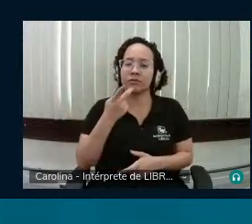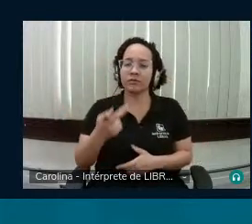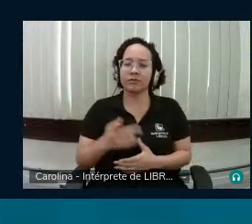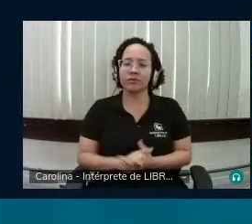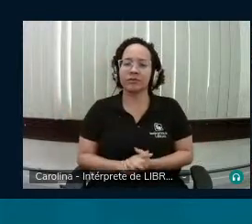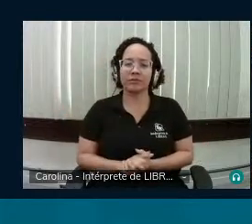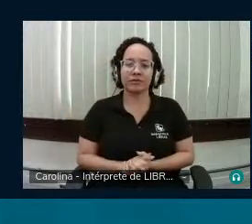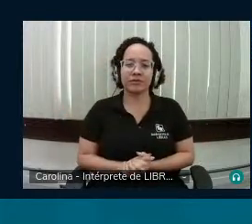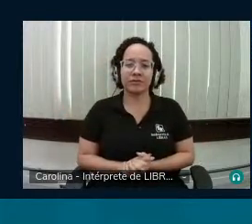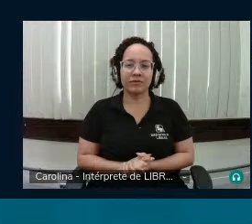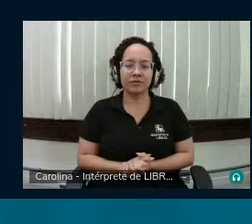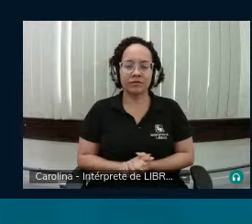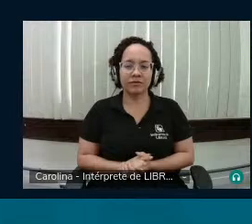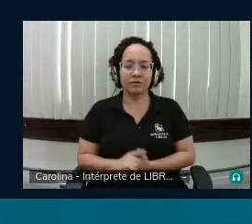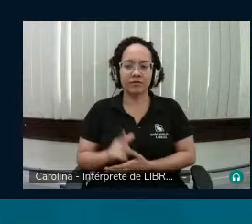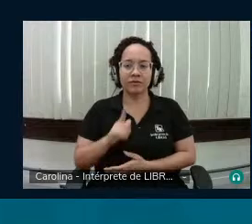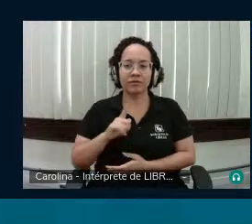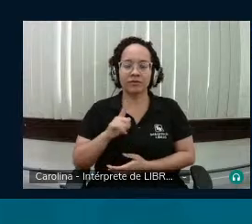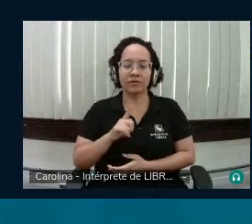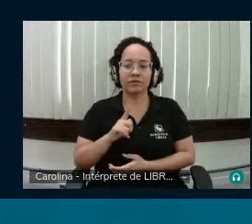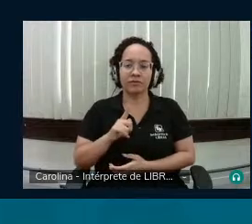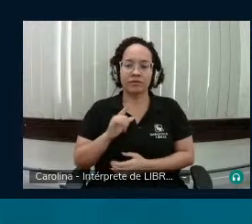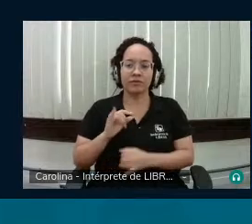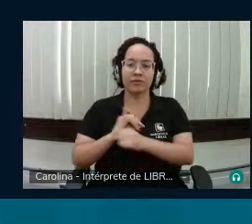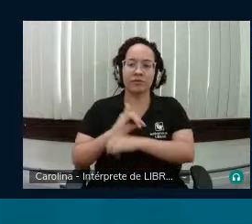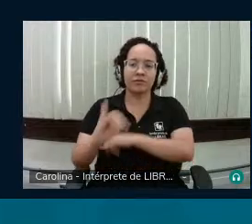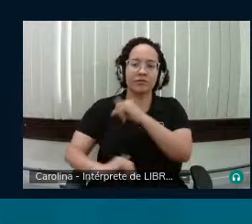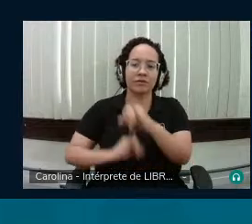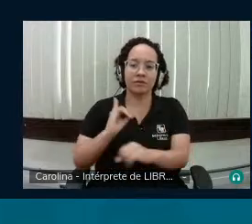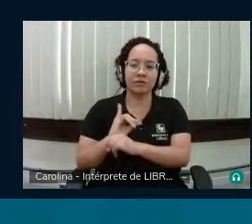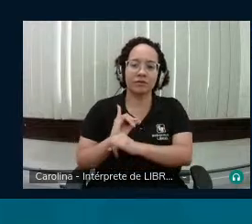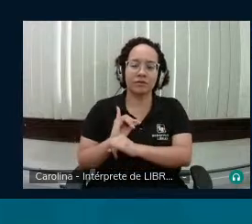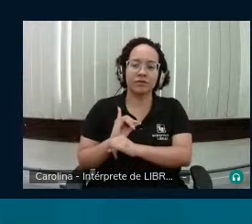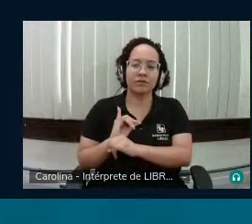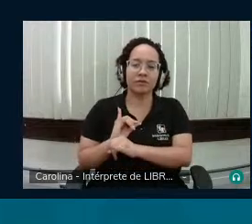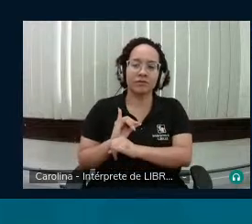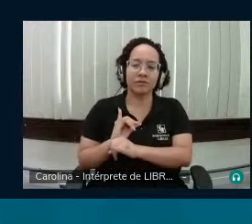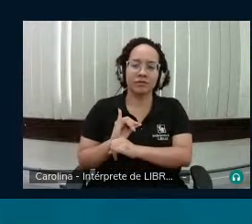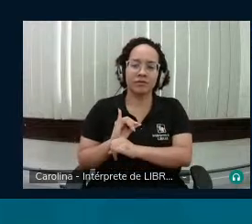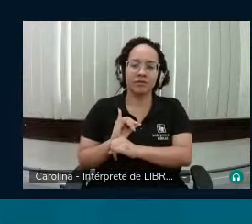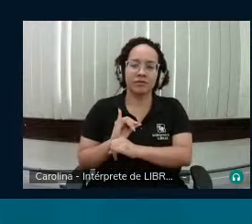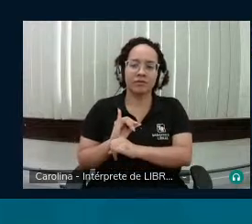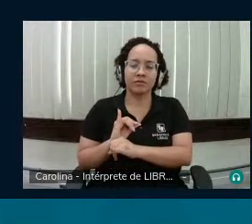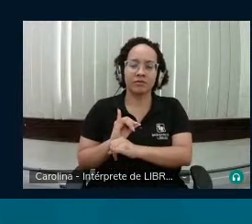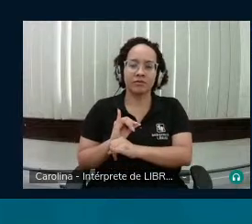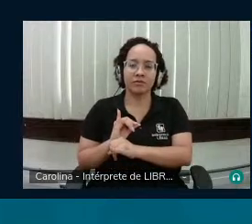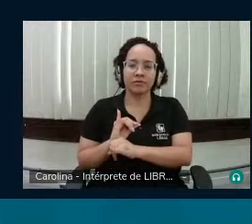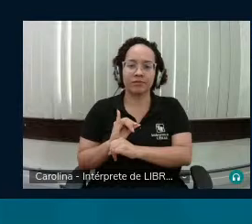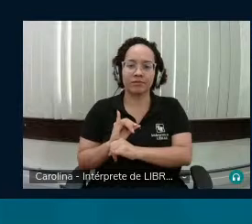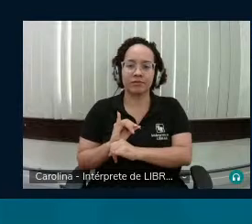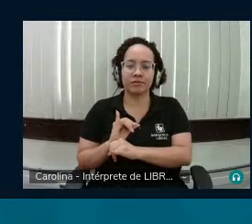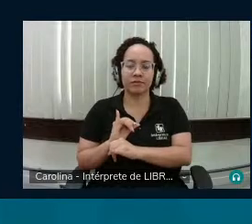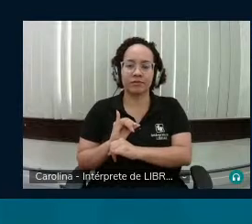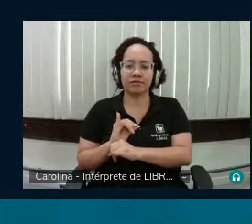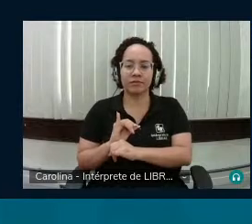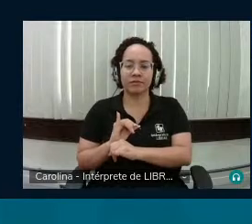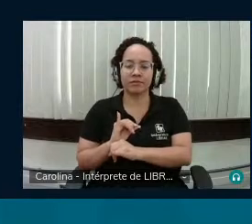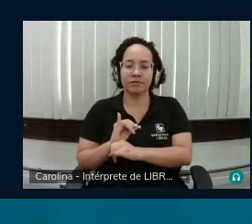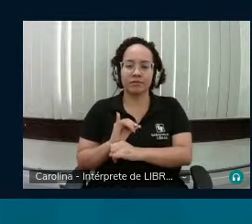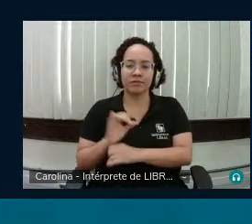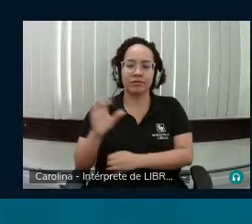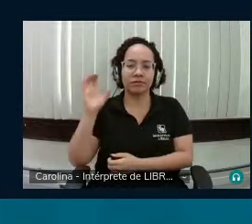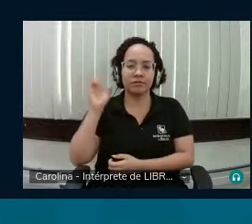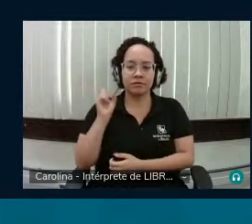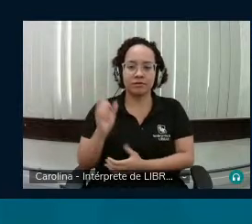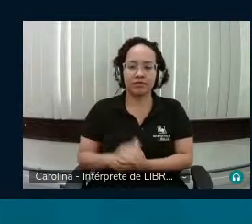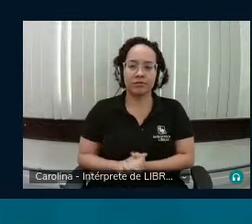eco, e aqui na internet não estou recebendo a informação de que está ruim, tá? Está oscilando. Então,